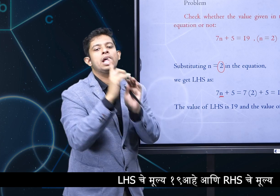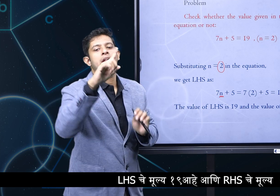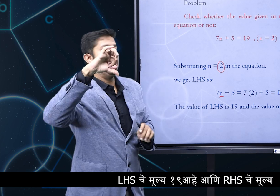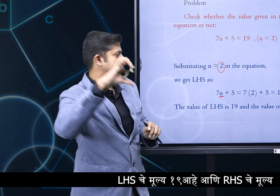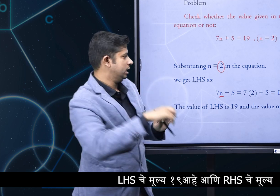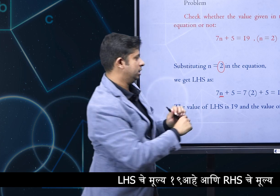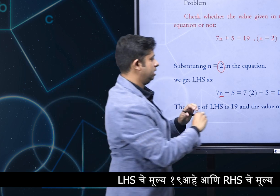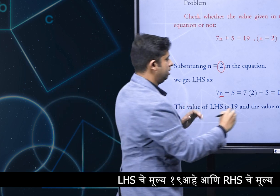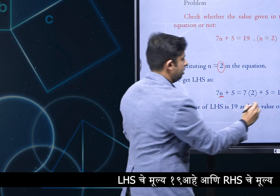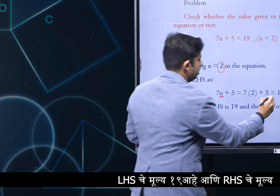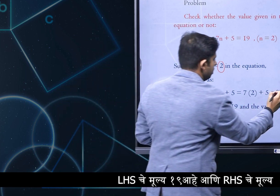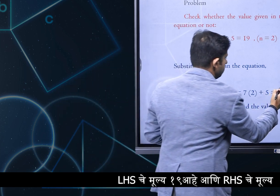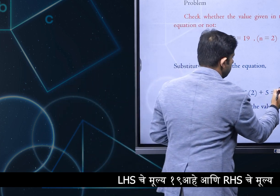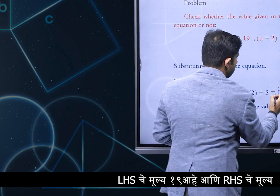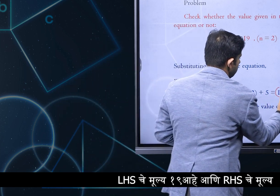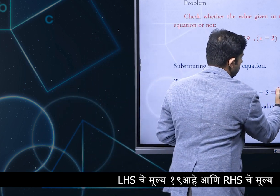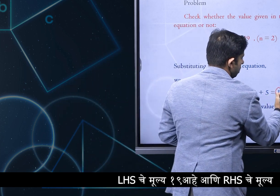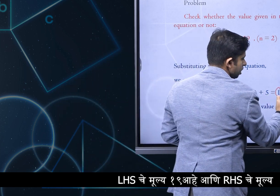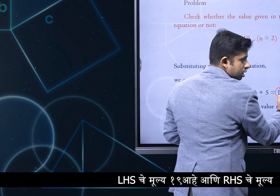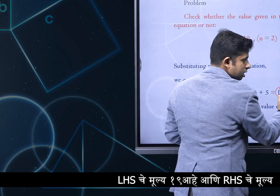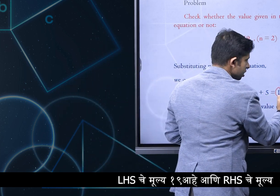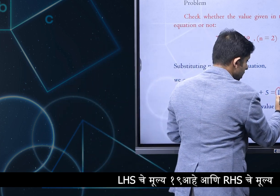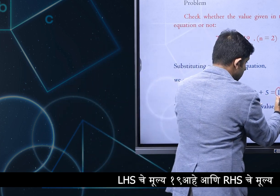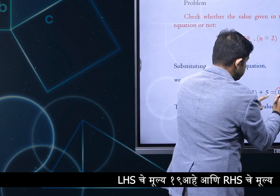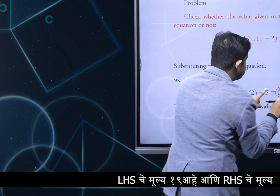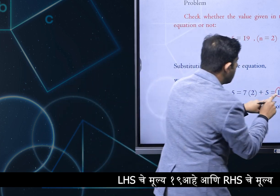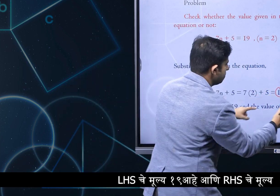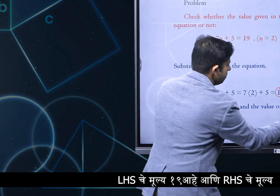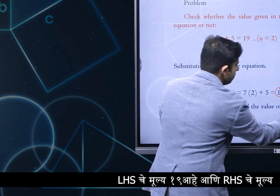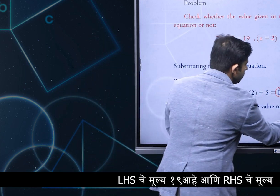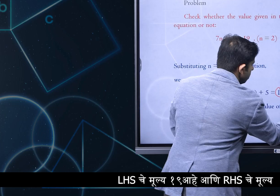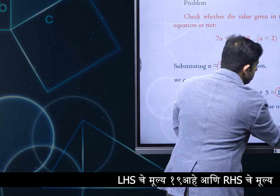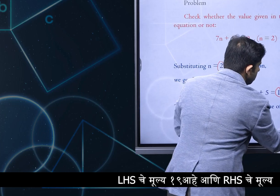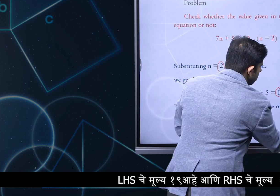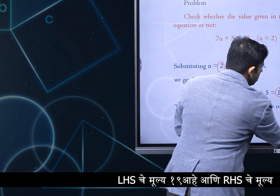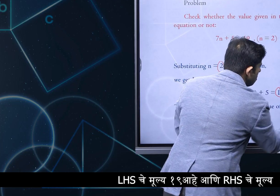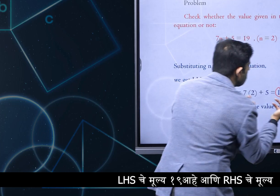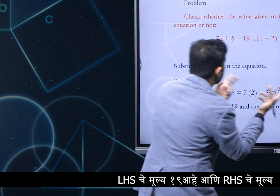LHS चे मूल्य 19 आहे आणि RHS चे मूल्य 19च आहे.